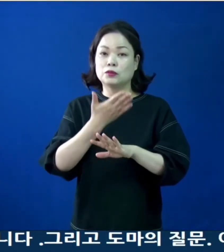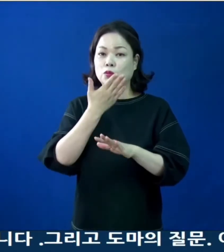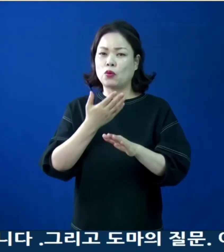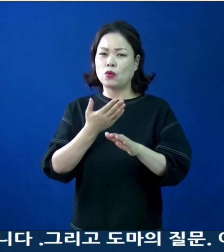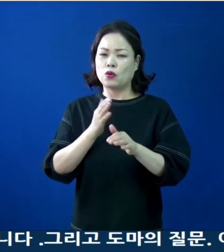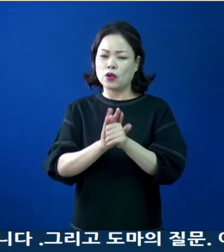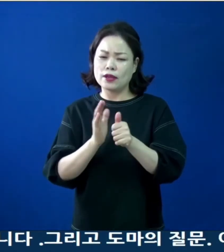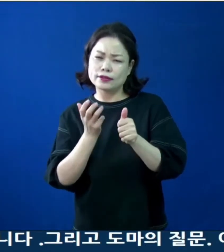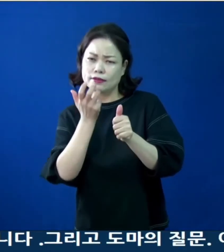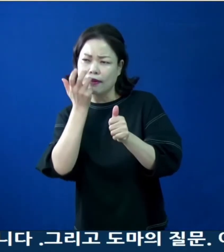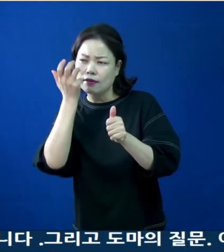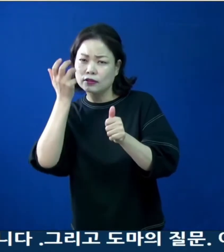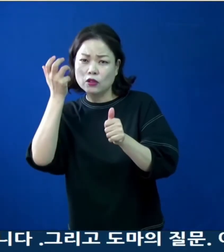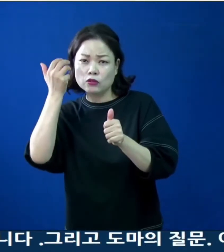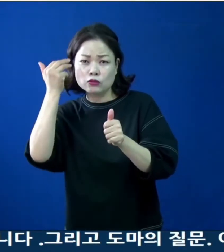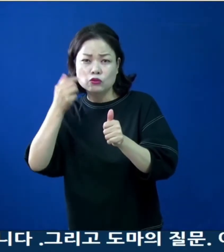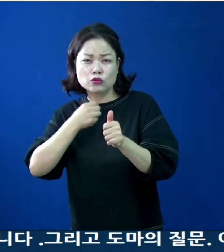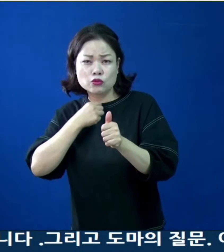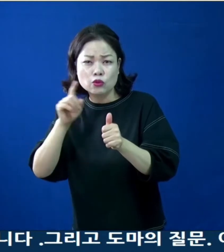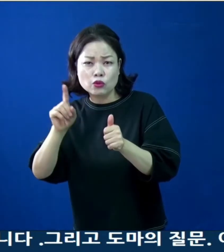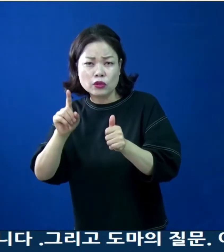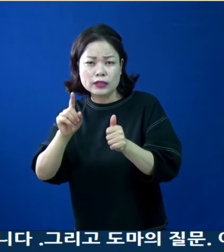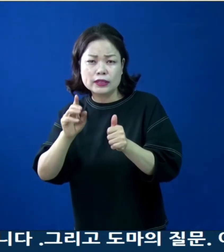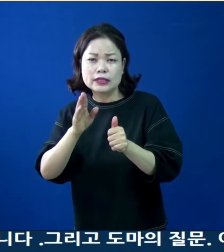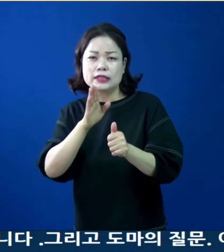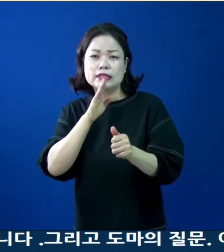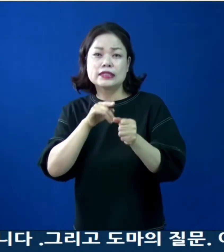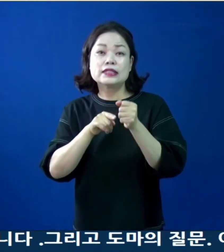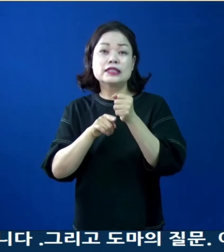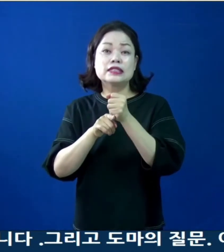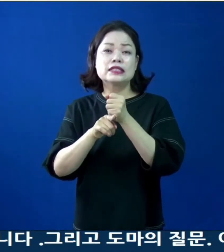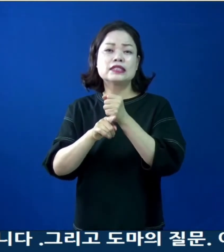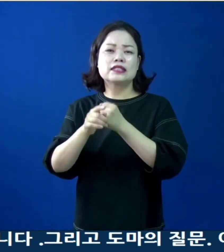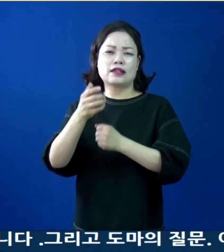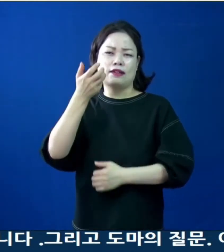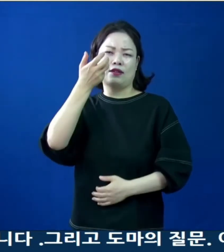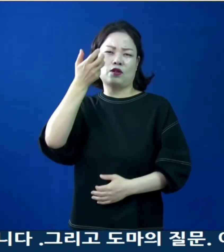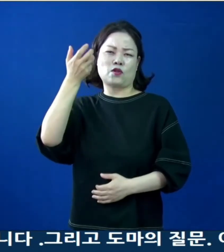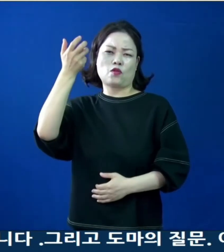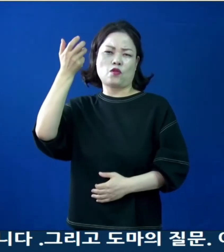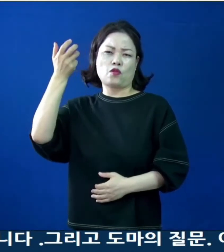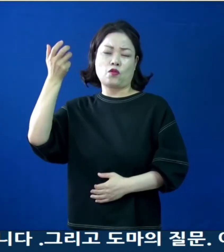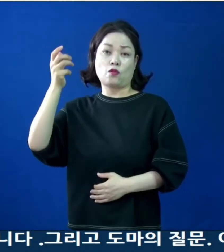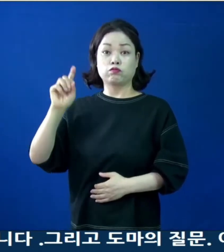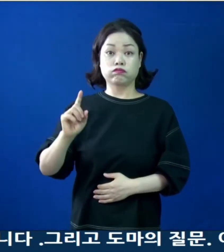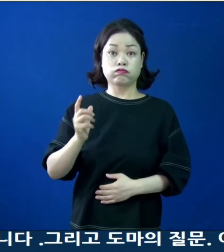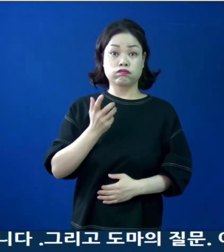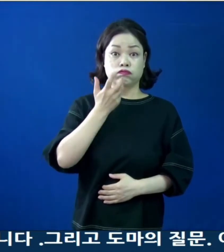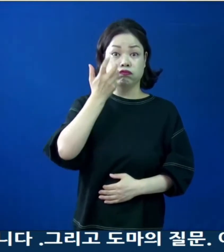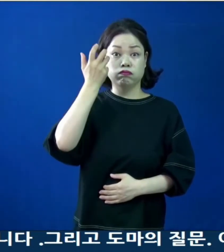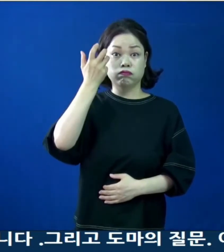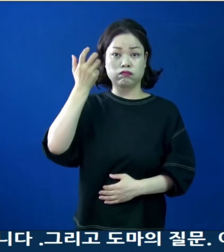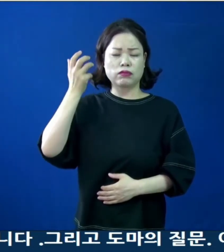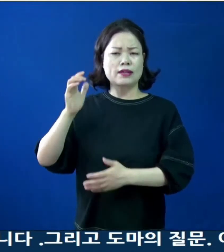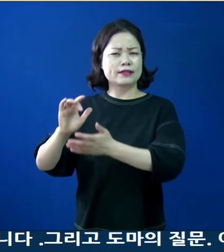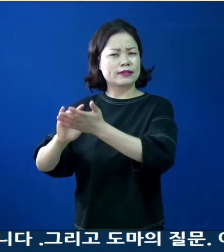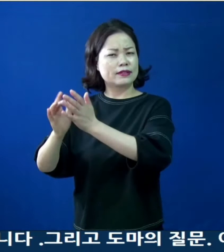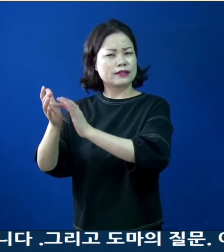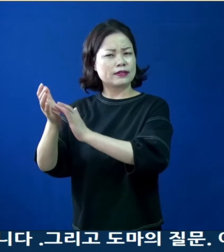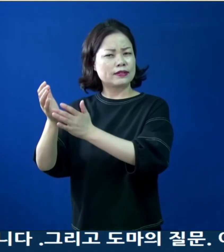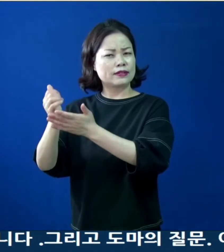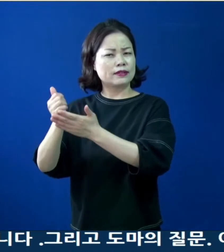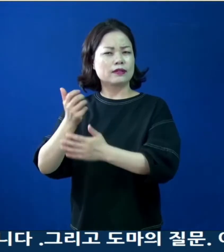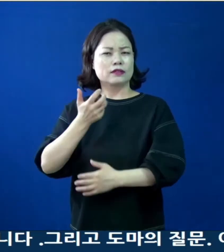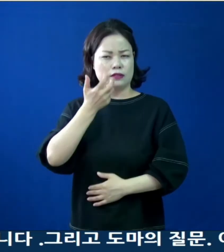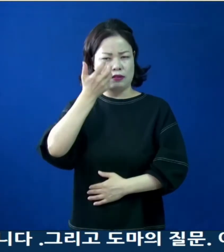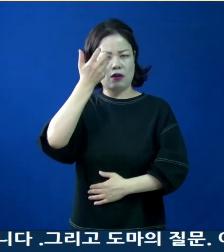성령을 구하며 그는 누구라고 설명하죠? 진리의 영이다. 그러면 무슨 영이 됩니까? 예수의